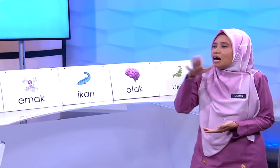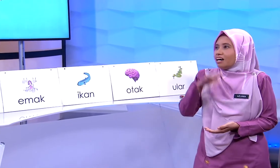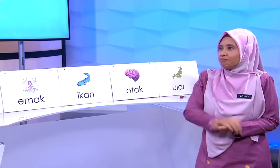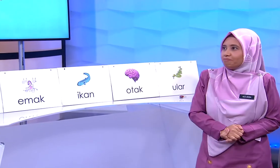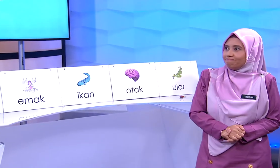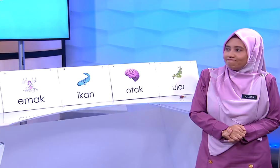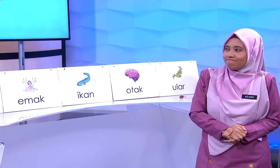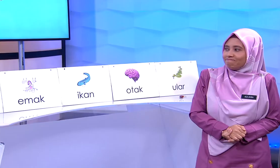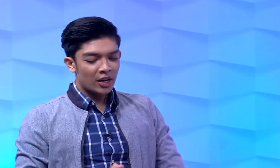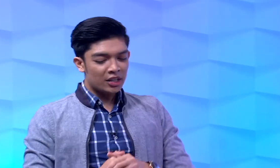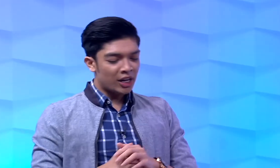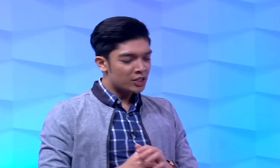oke yee